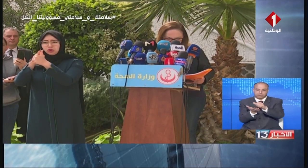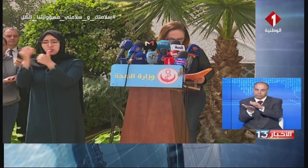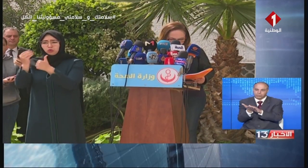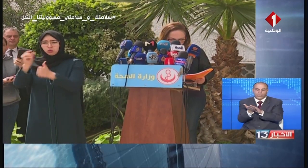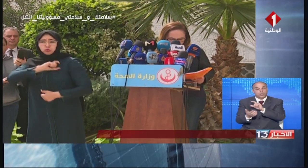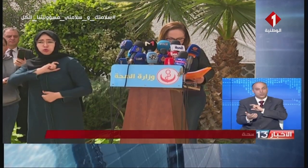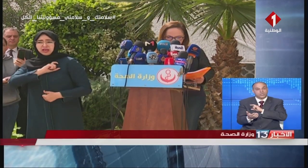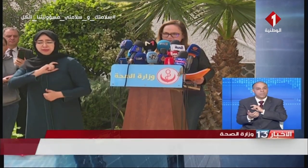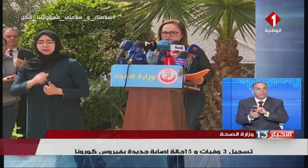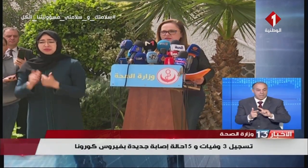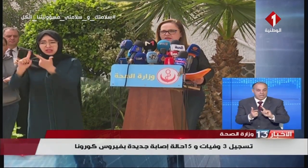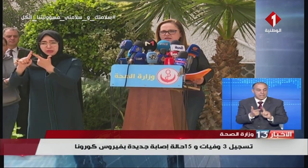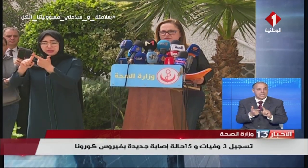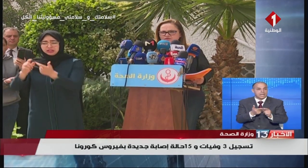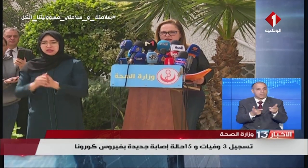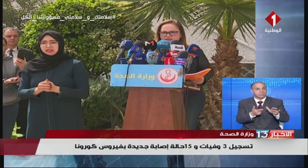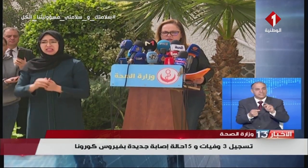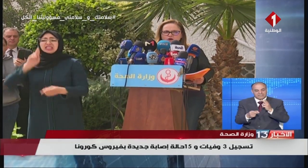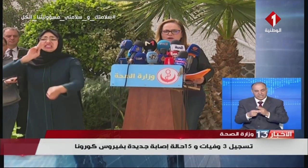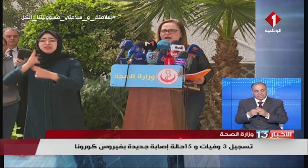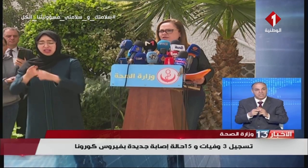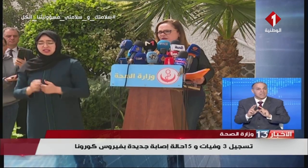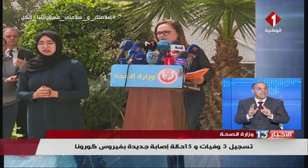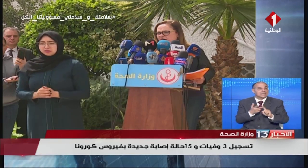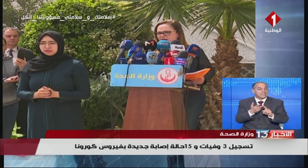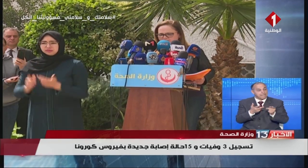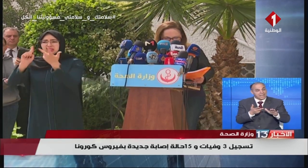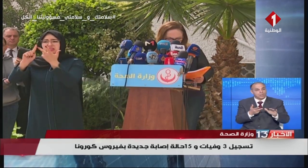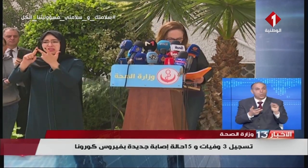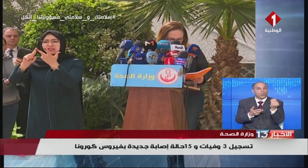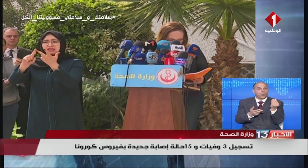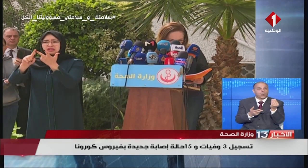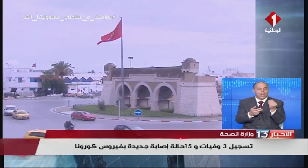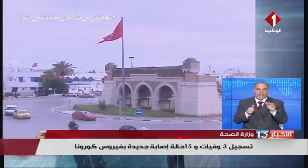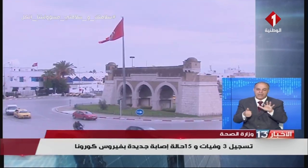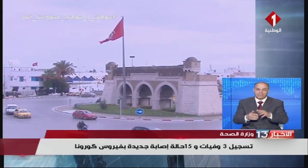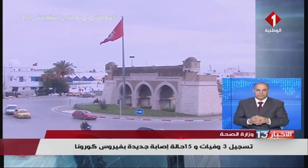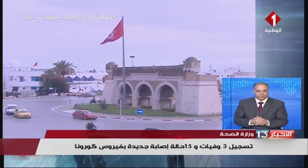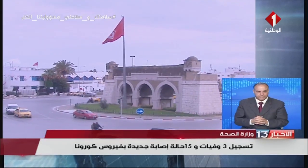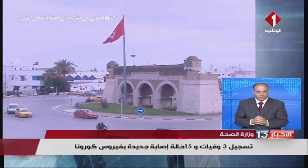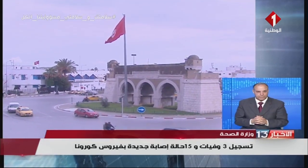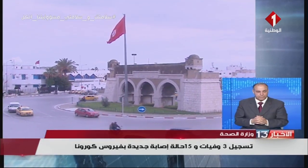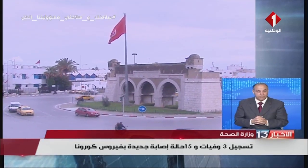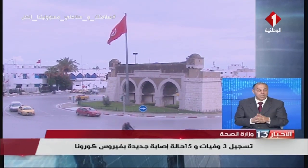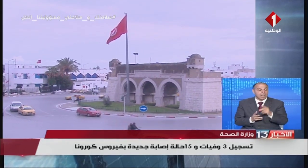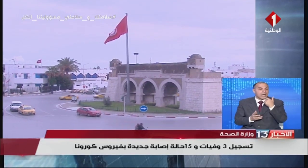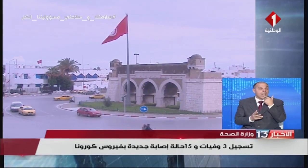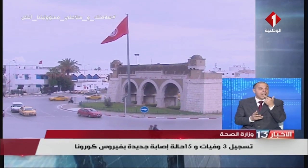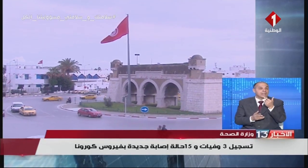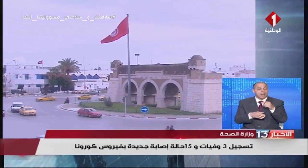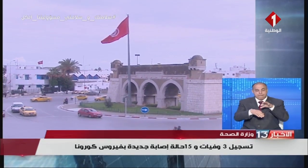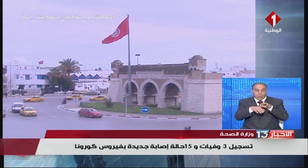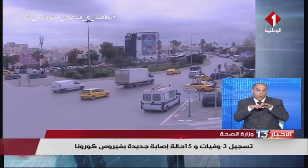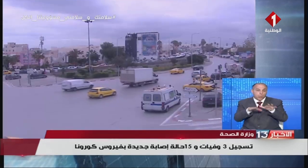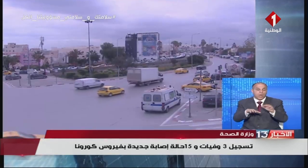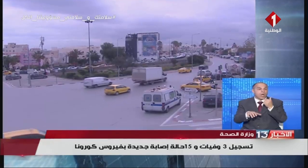كانت بسوسة، الحالة الثانية هي في صفاقس، والحالة الثالثة كانت بأريانا. وفي قراءة للحالة الوبائية في